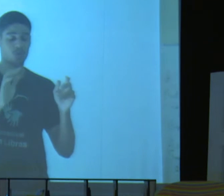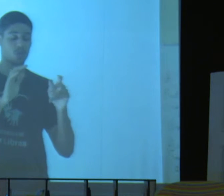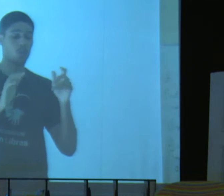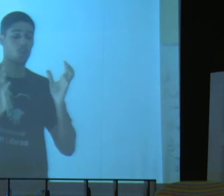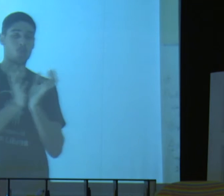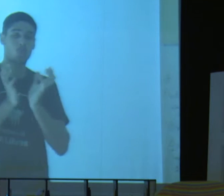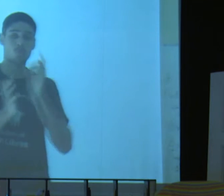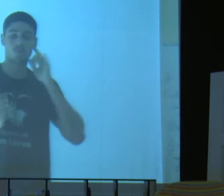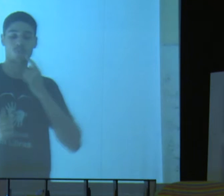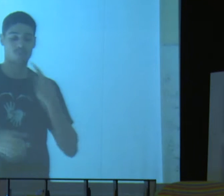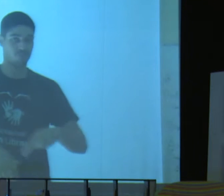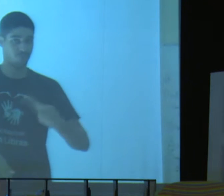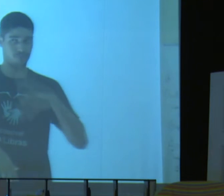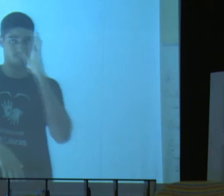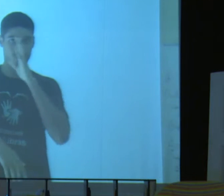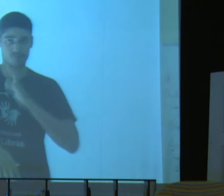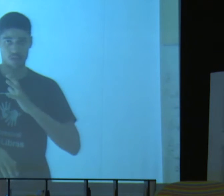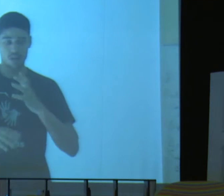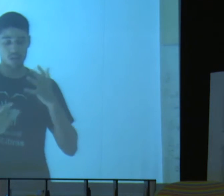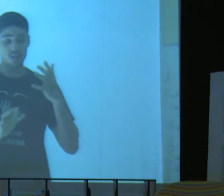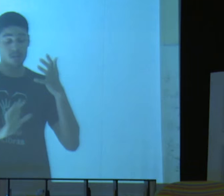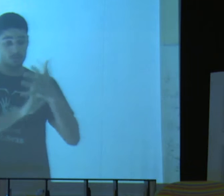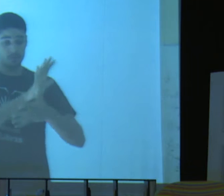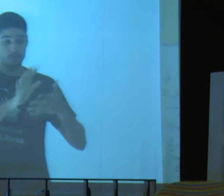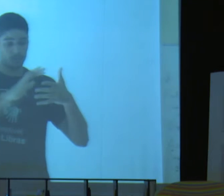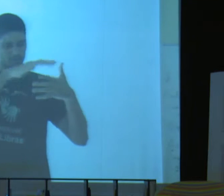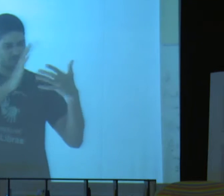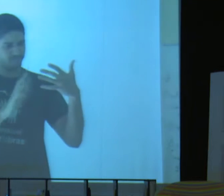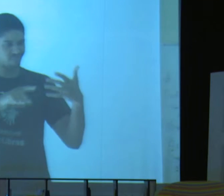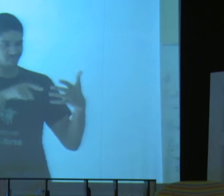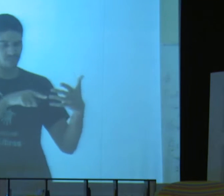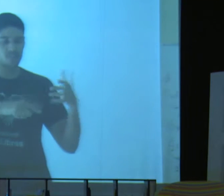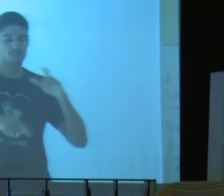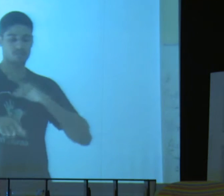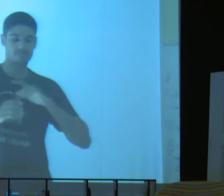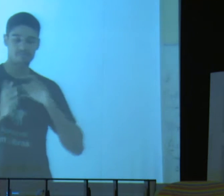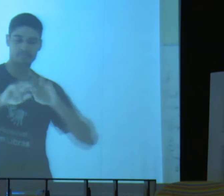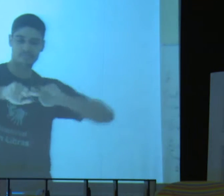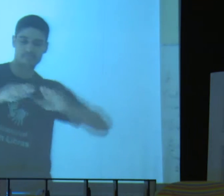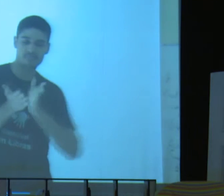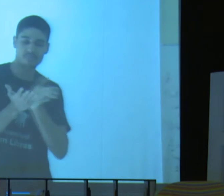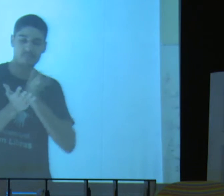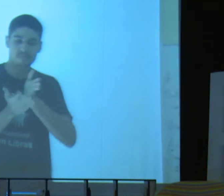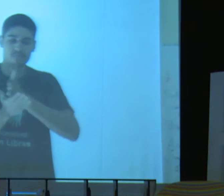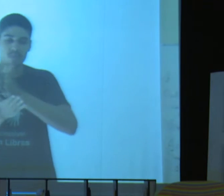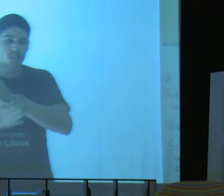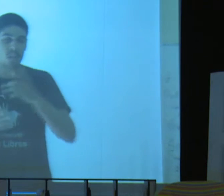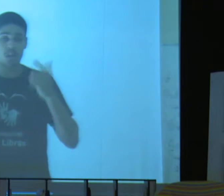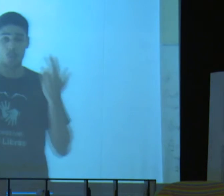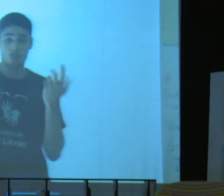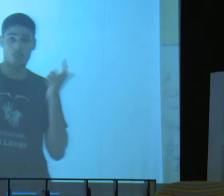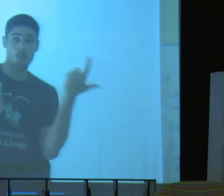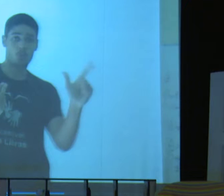Você tem o uso da língua de sinais, aí você tem um grupo de surdos aqui do território nacional que usa a língua de sinais, né, de forma